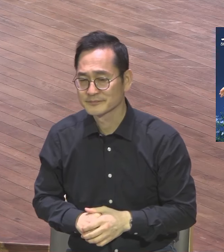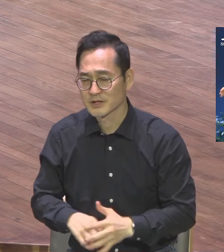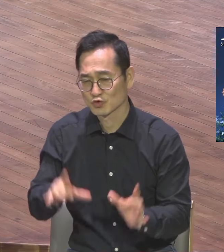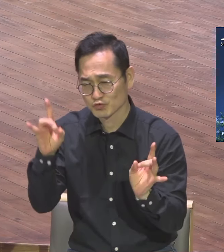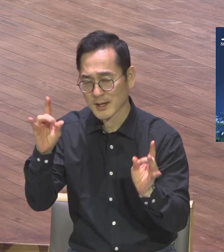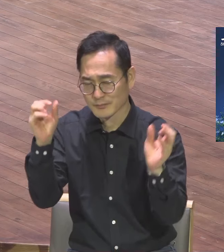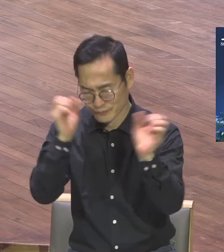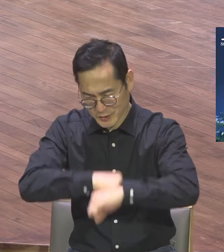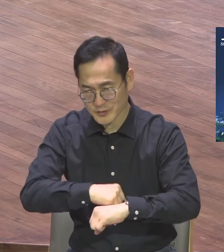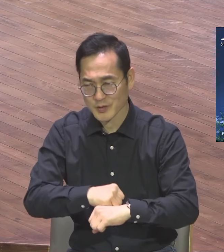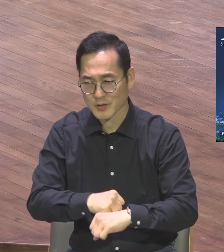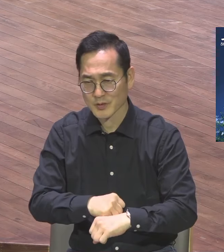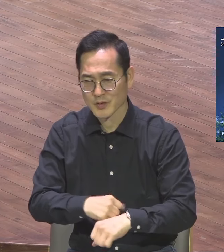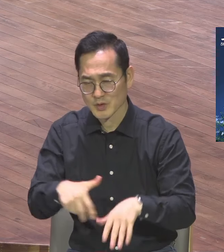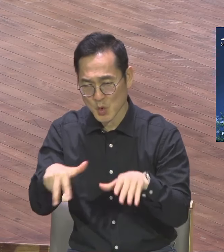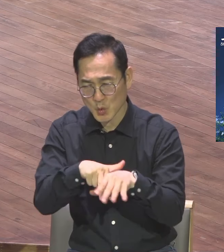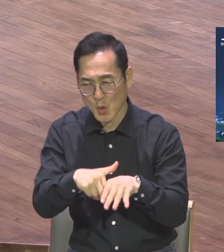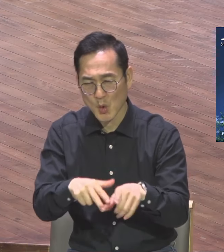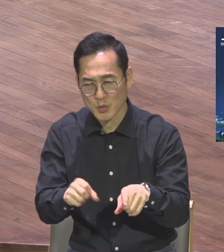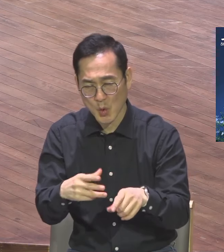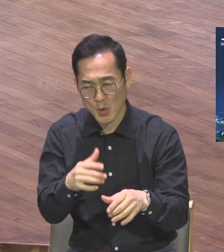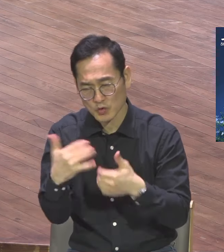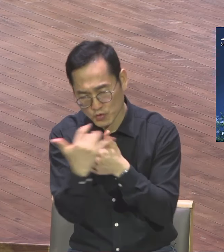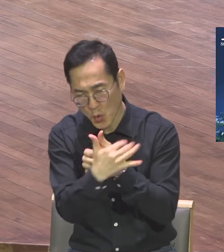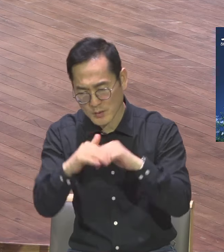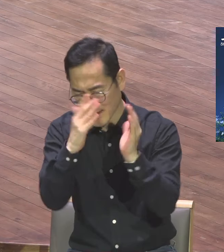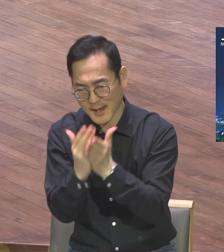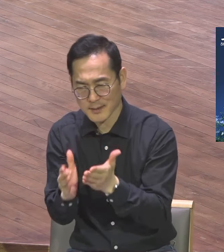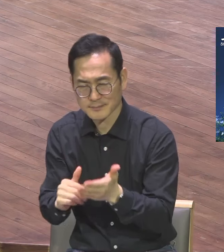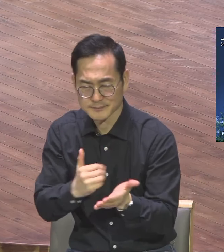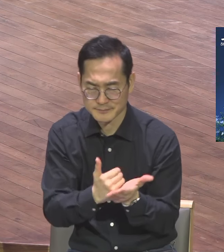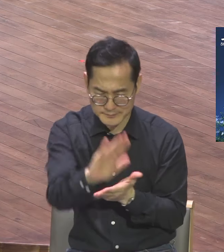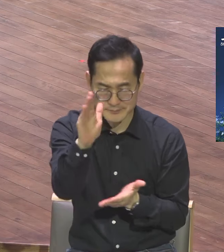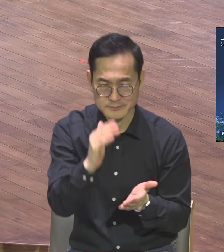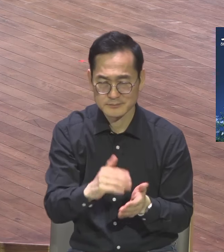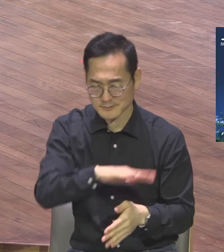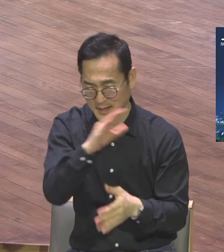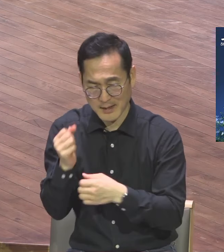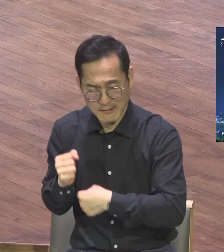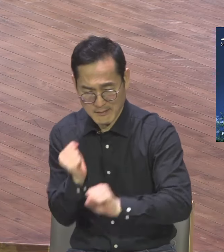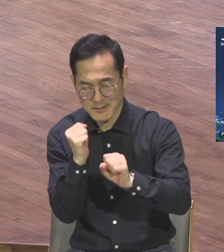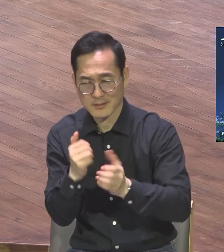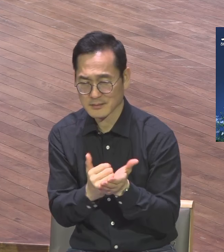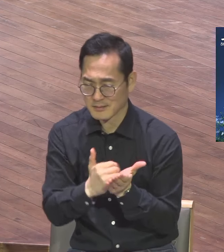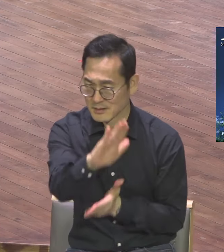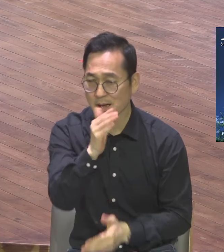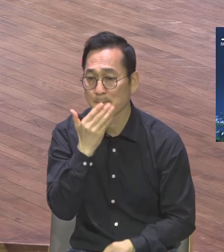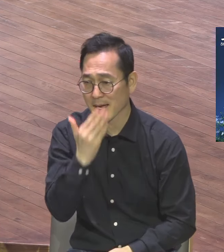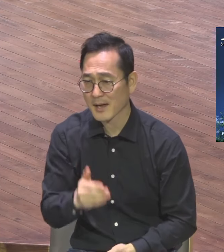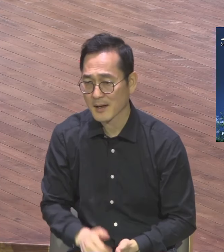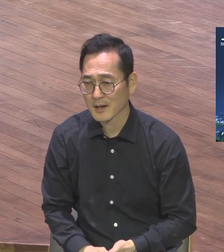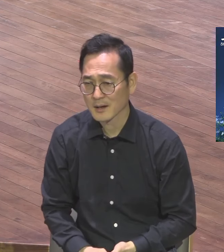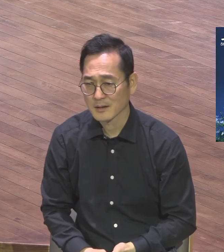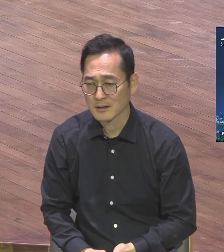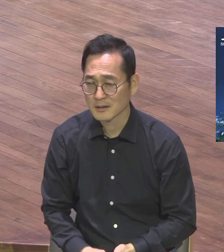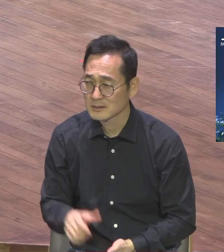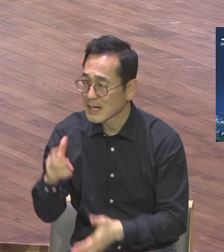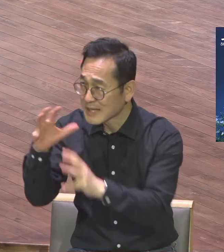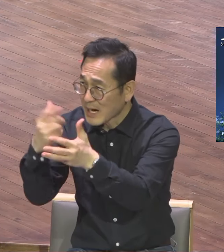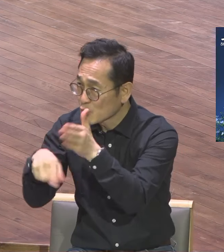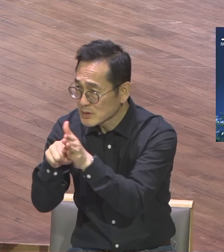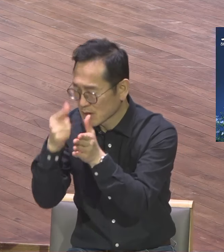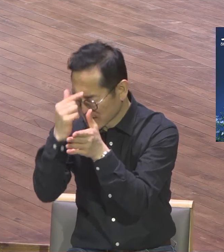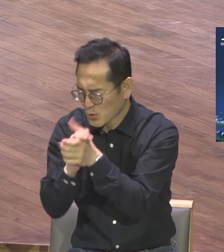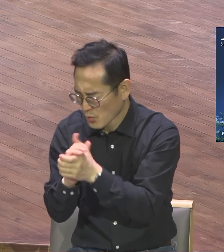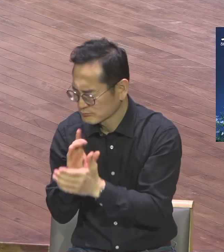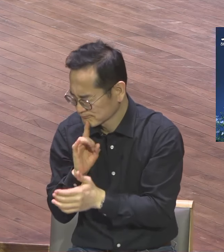물러가고 종교가 물러가면서 희한하게 가지도 않았는데 역시 기도만 했는데 기도만 했는데